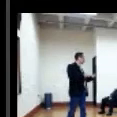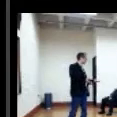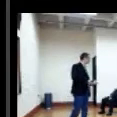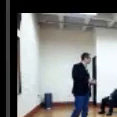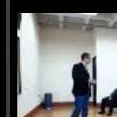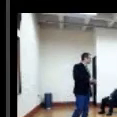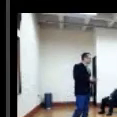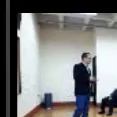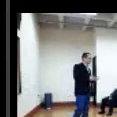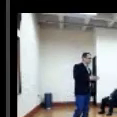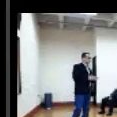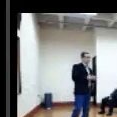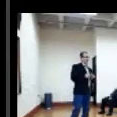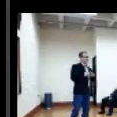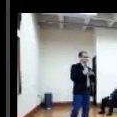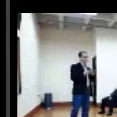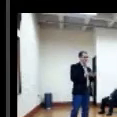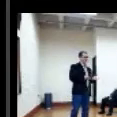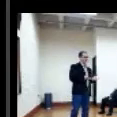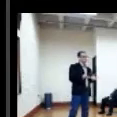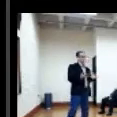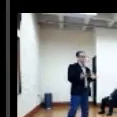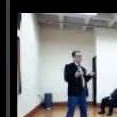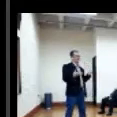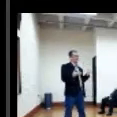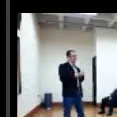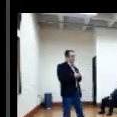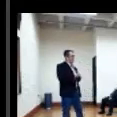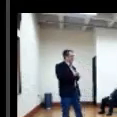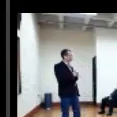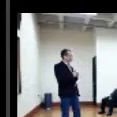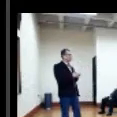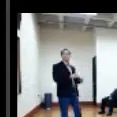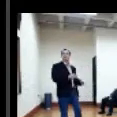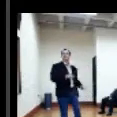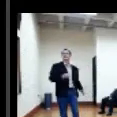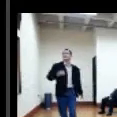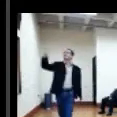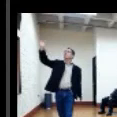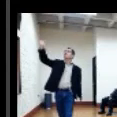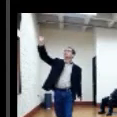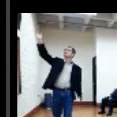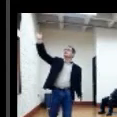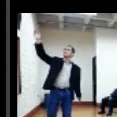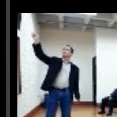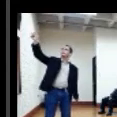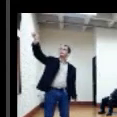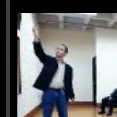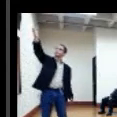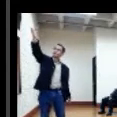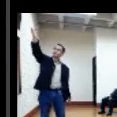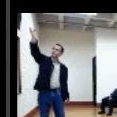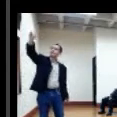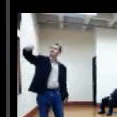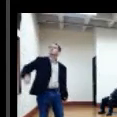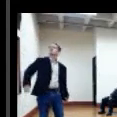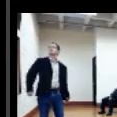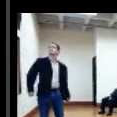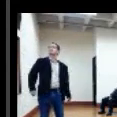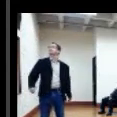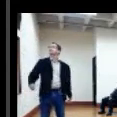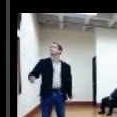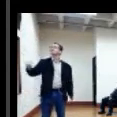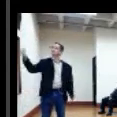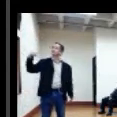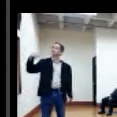ella es la estudiante que les digo. Pasa a la siguiente fotografía, que está en Katia, Isabel que nos apoyó también, no sé si está. Isabel nos apoyó, aquí está Miguel